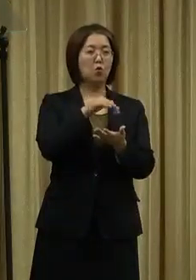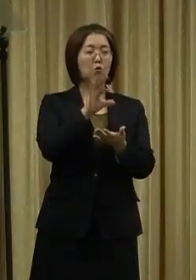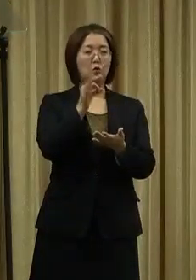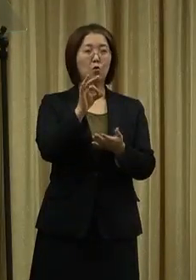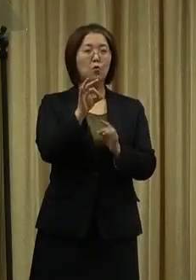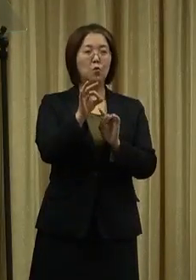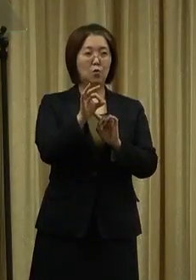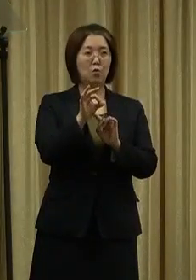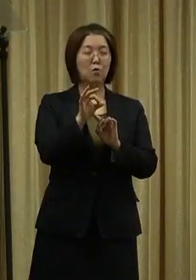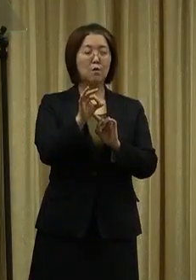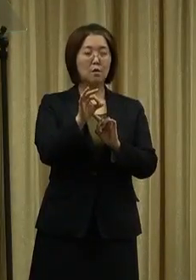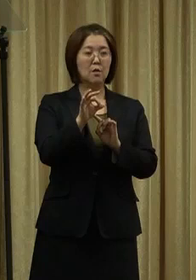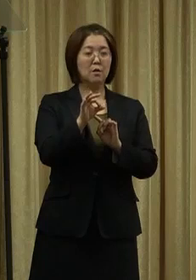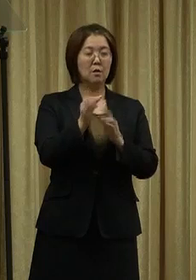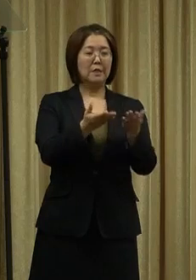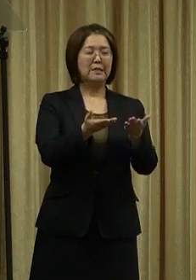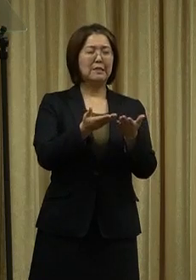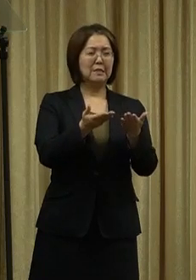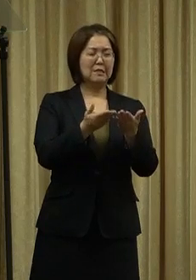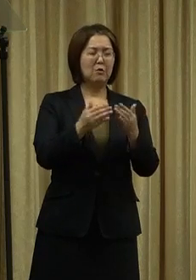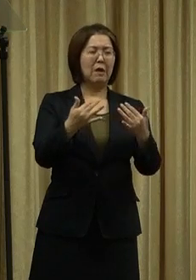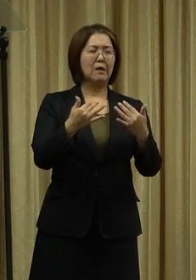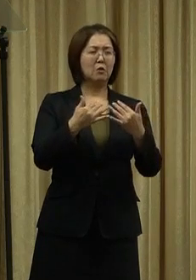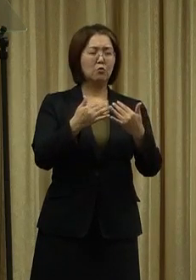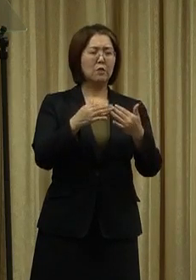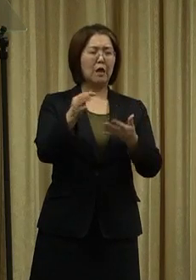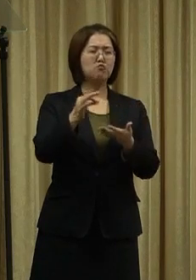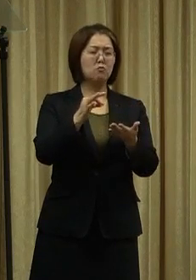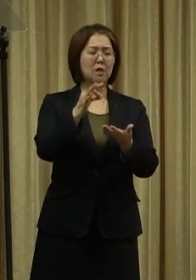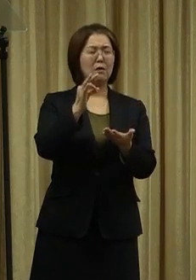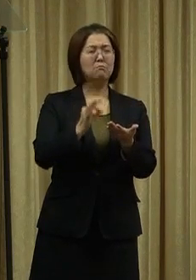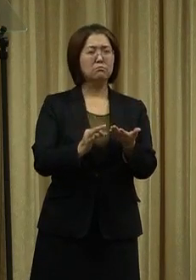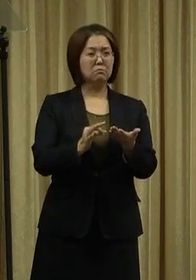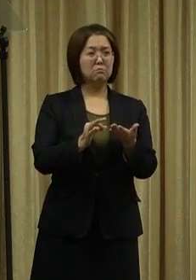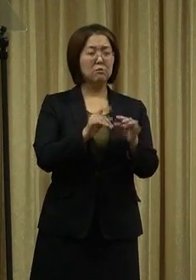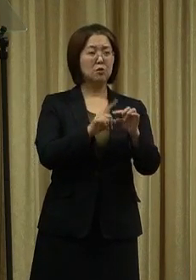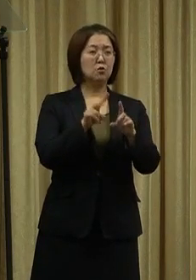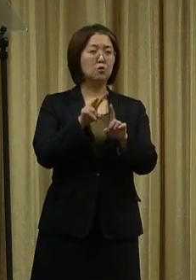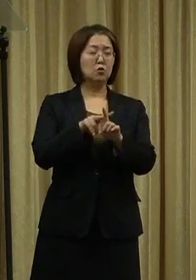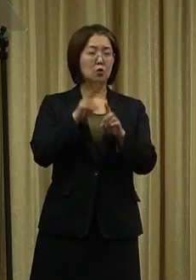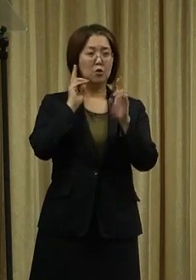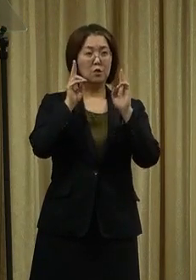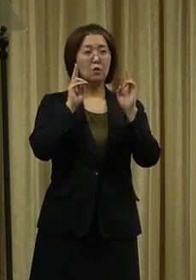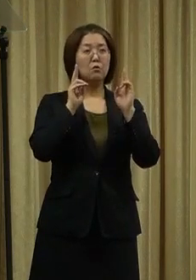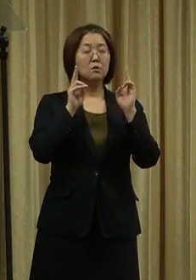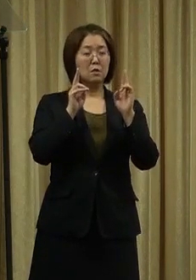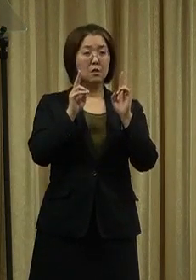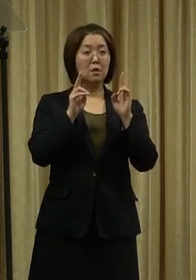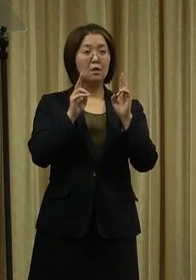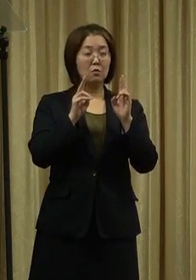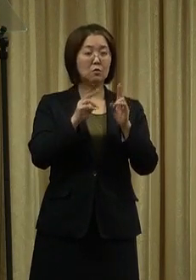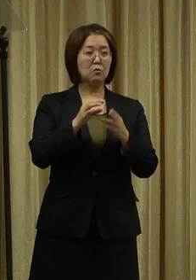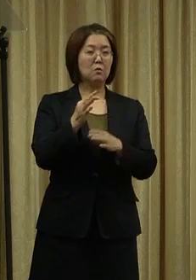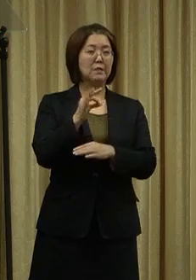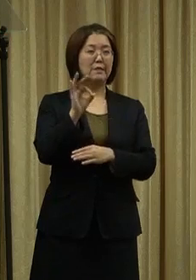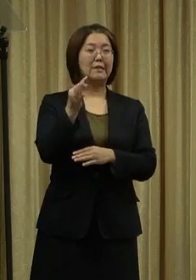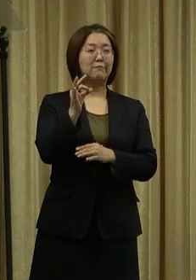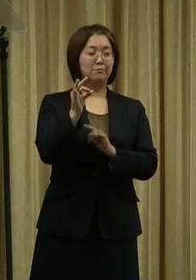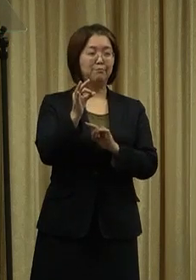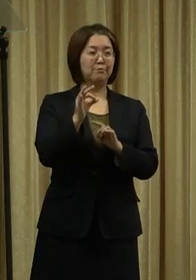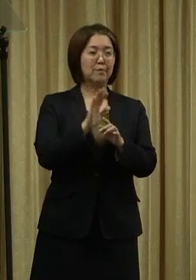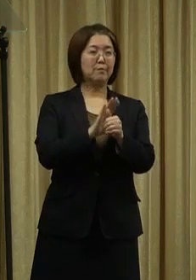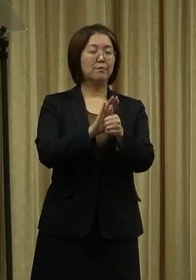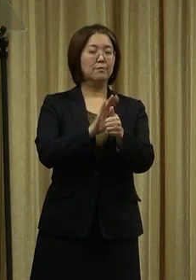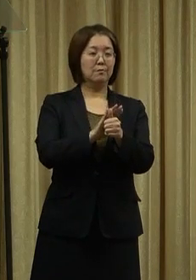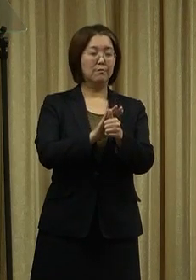事業者や地震の影響で売上が減少した中小事業者の資金繰りを支援するほか、小規模事業者の